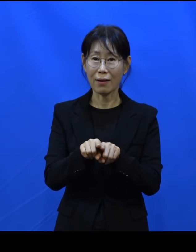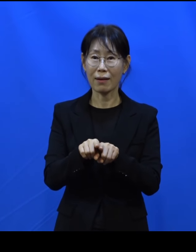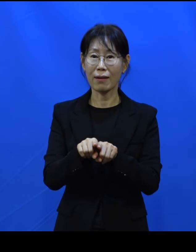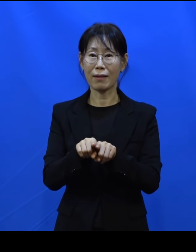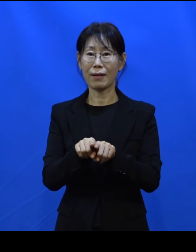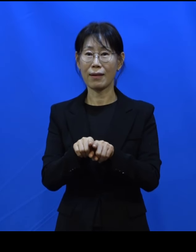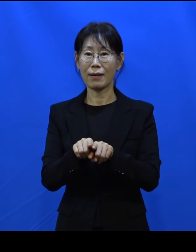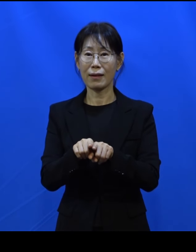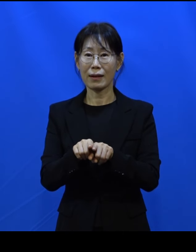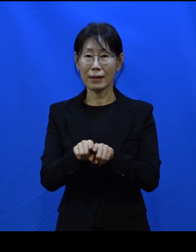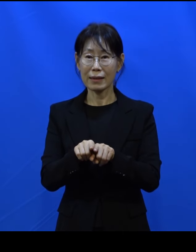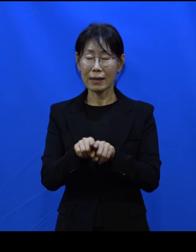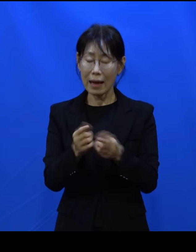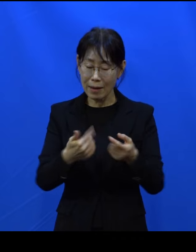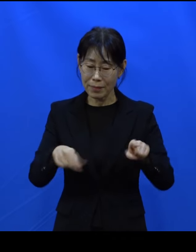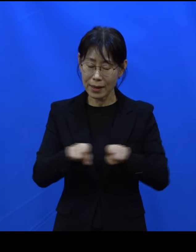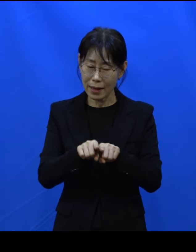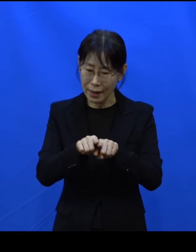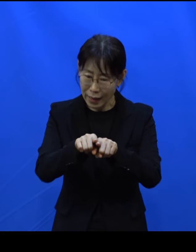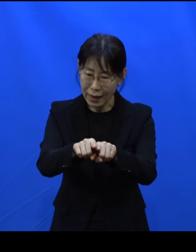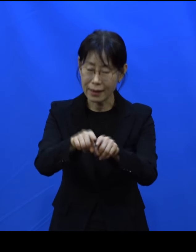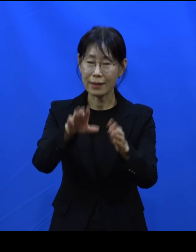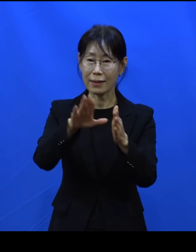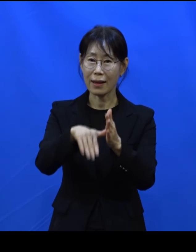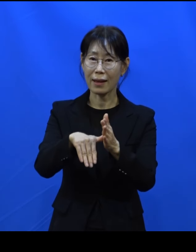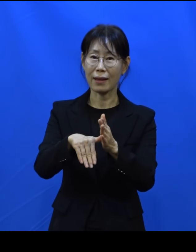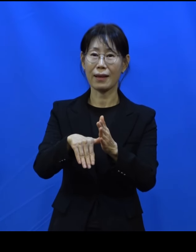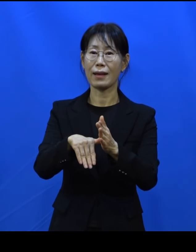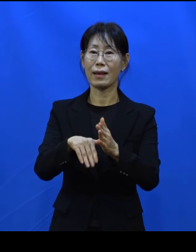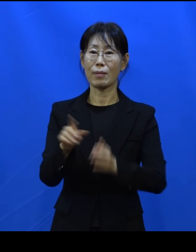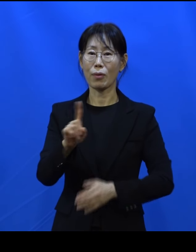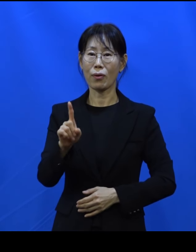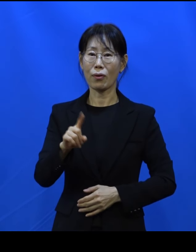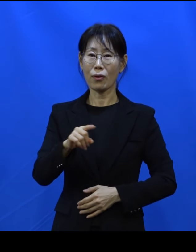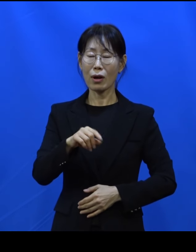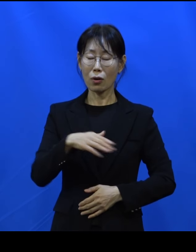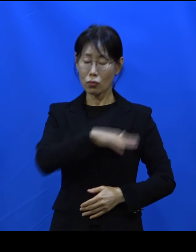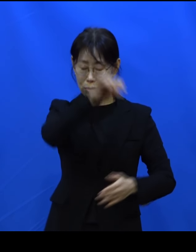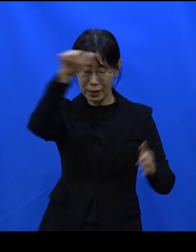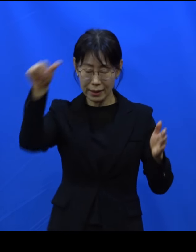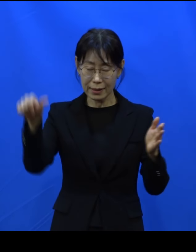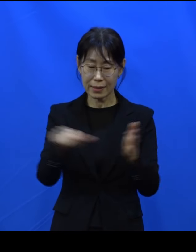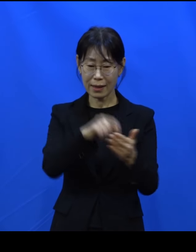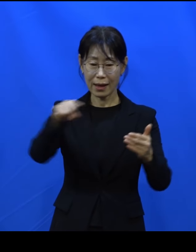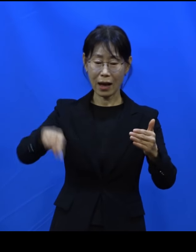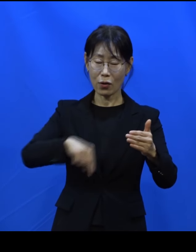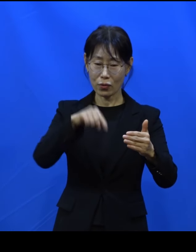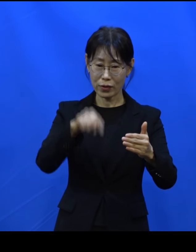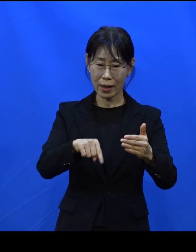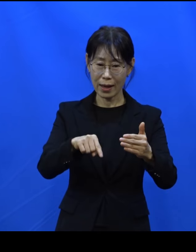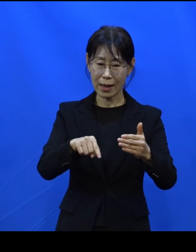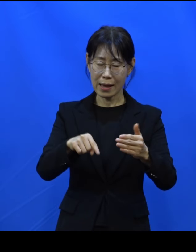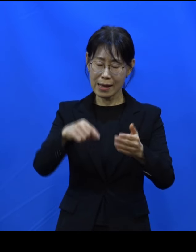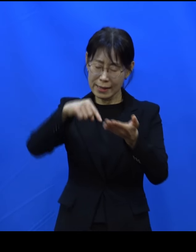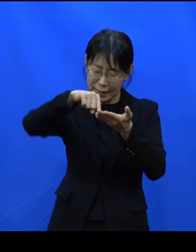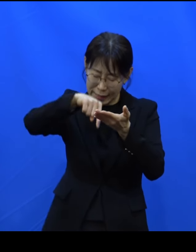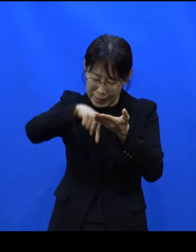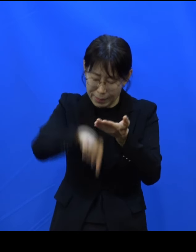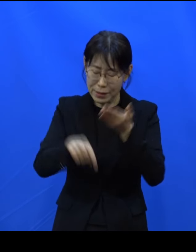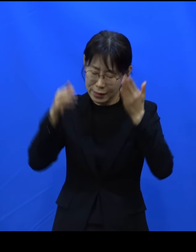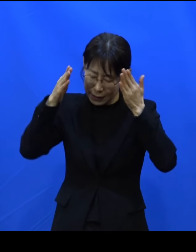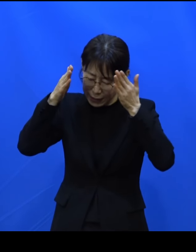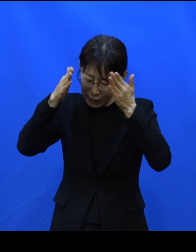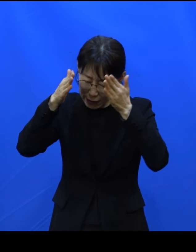통해 우리의 삶의 결정적인 것들이 이루어지는데 우리의 삶에 이 관조가 없어요. 뭐에? 바라보는 것에 문제가